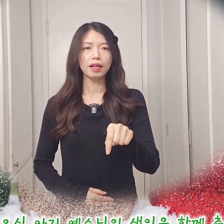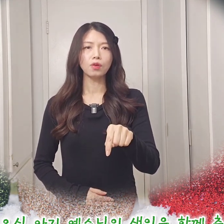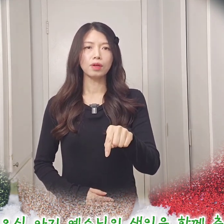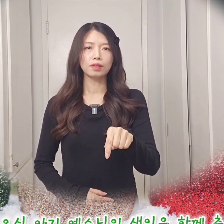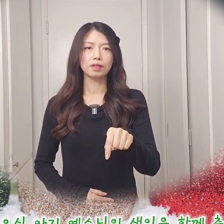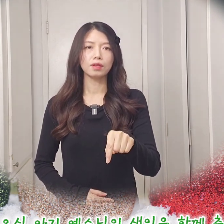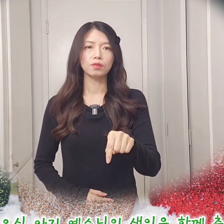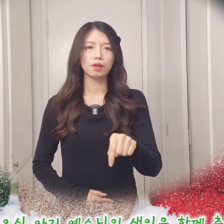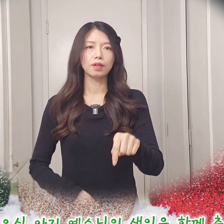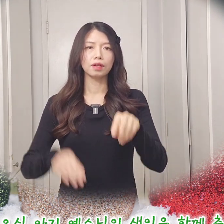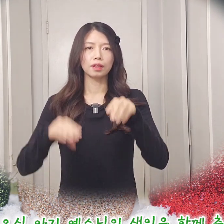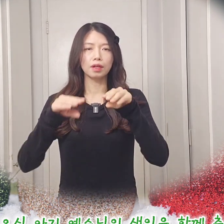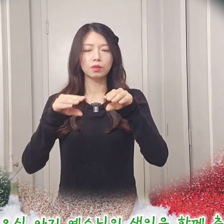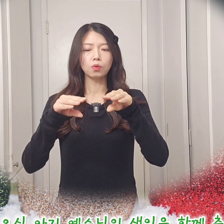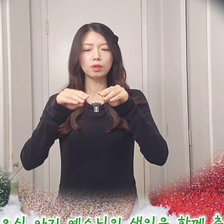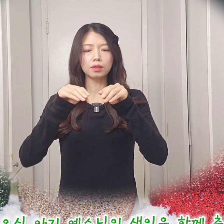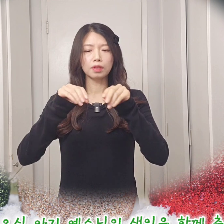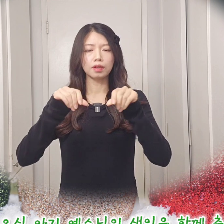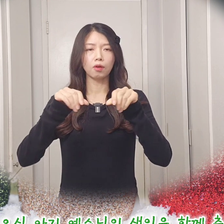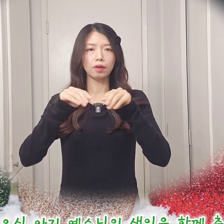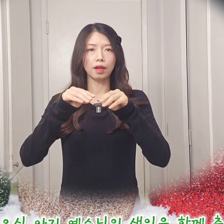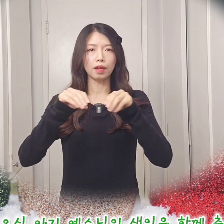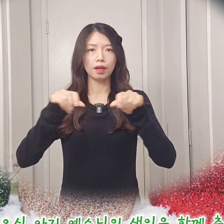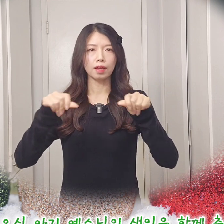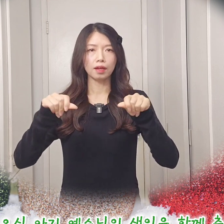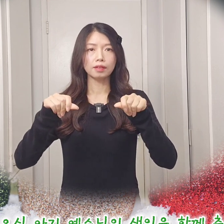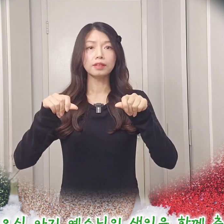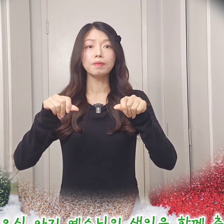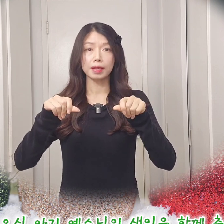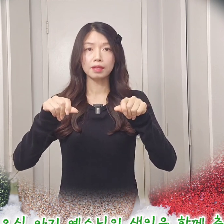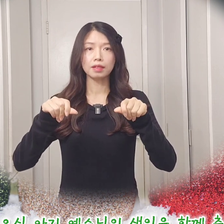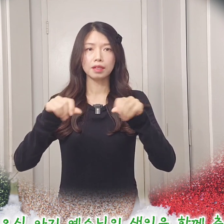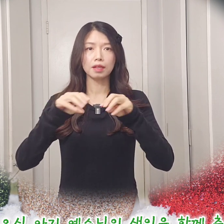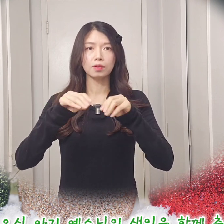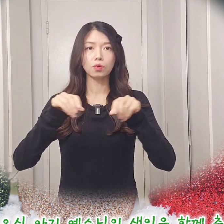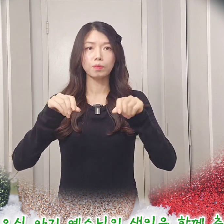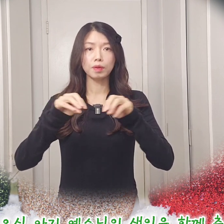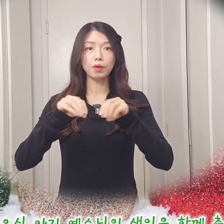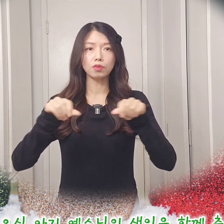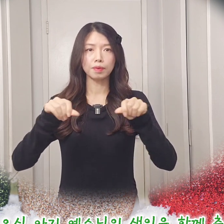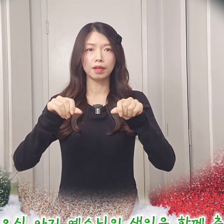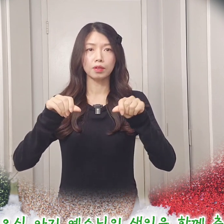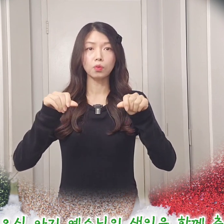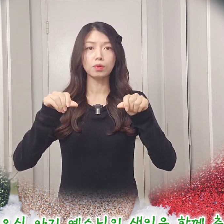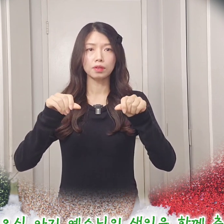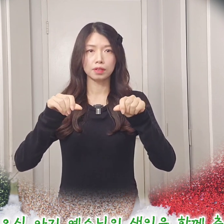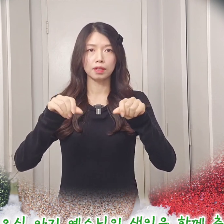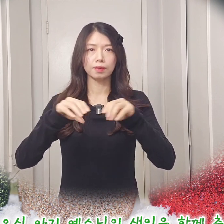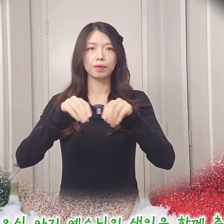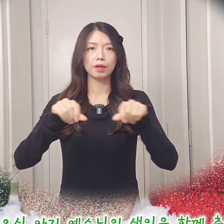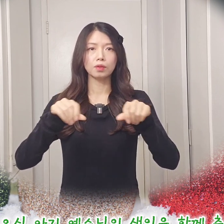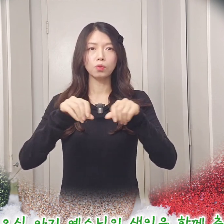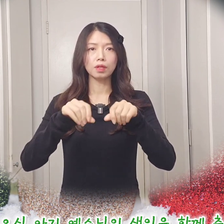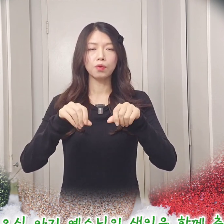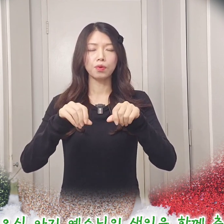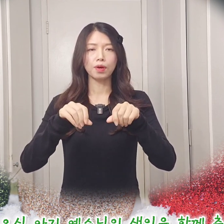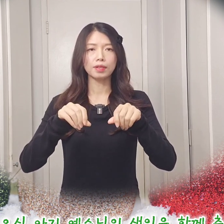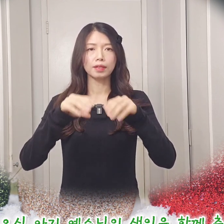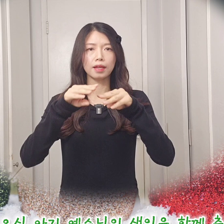하는 뜻의 수어는 손끝을 이렇게 흙을 만지듯이 손을 비벼주시면 돼요. 손끝을. 손등이 위로 한